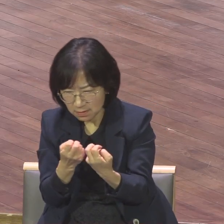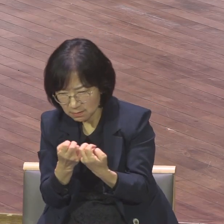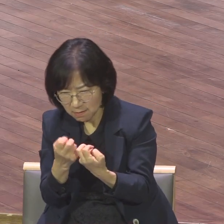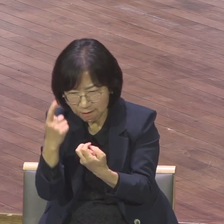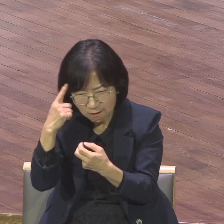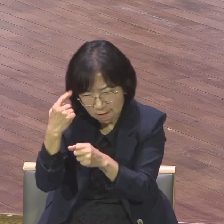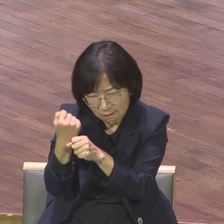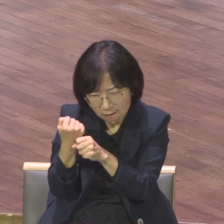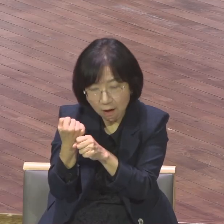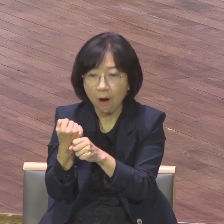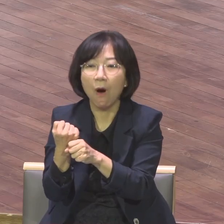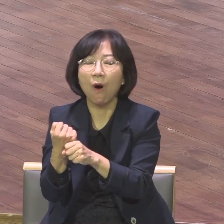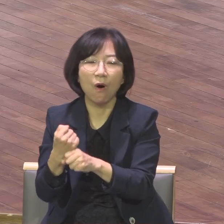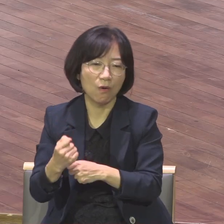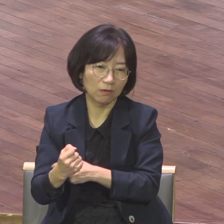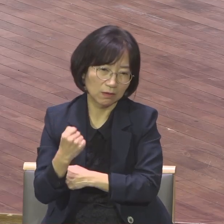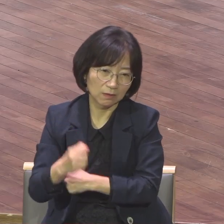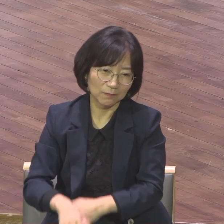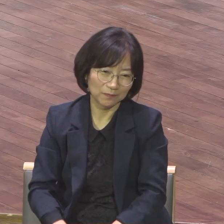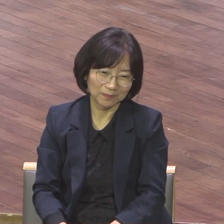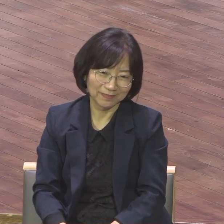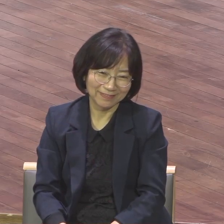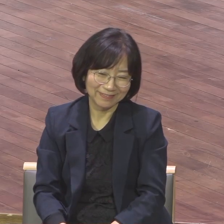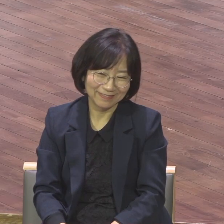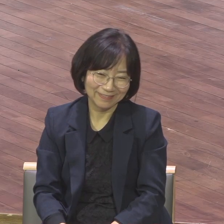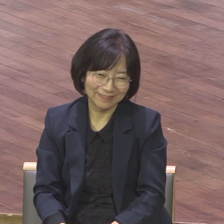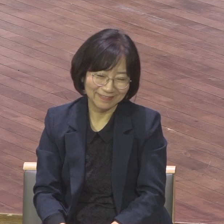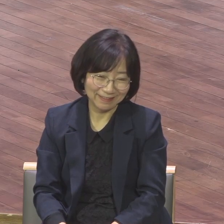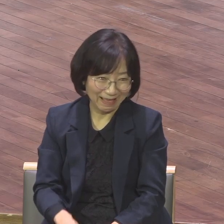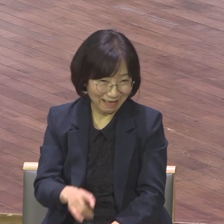하나님께서 얼마나 고수냐.